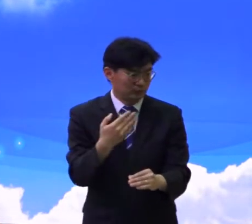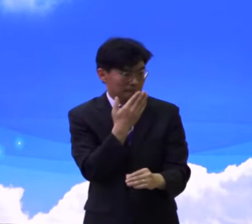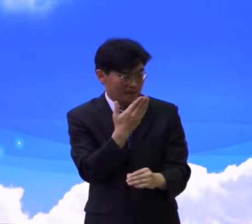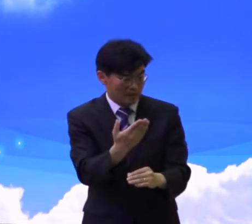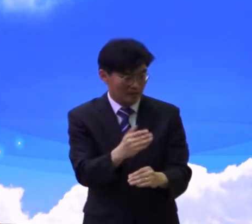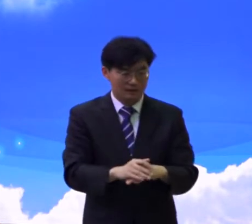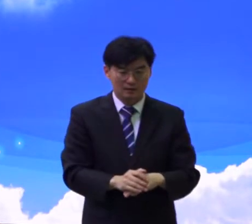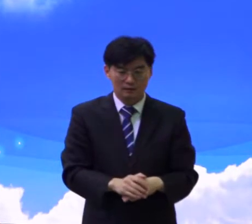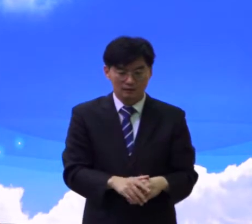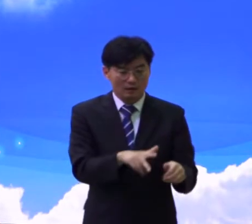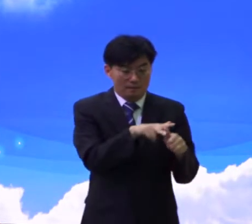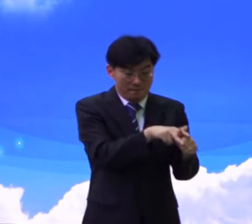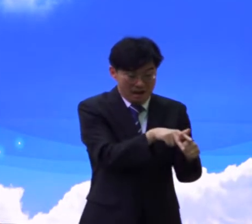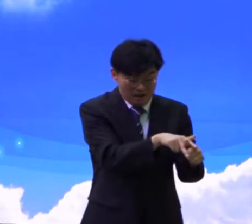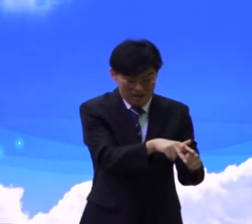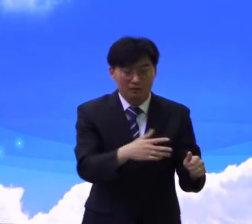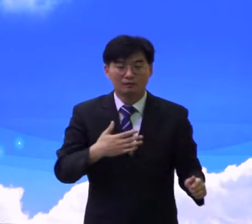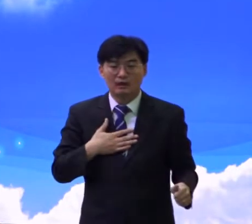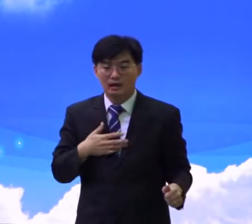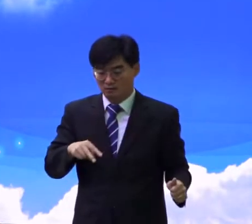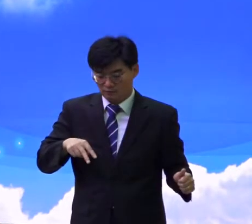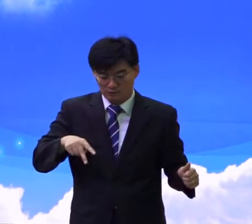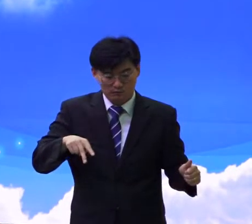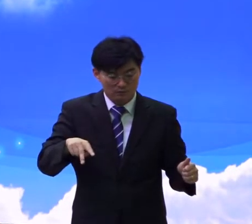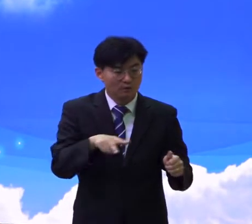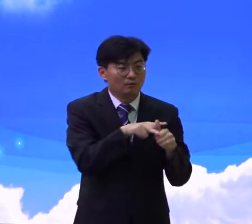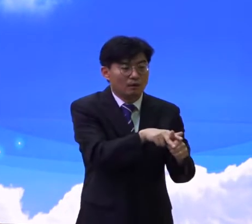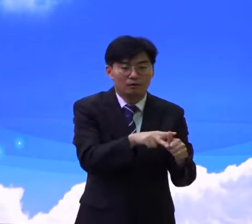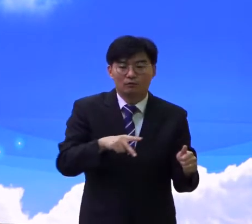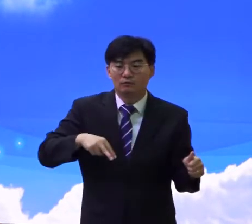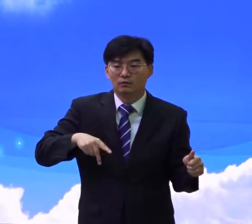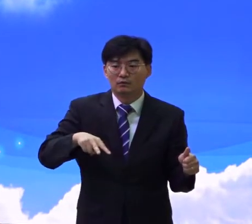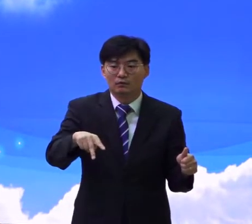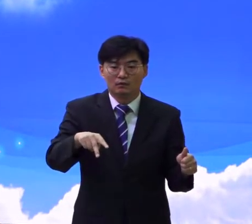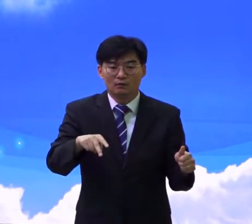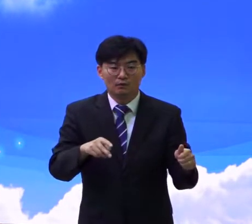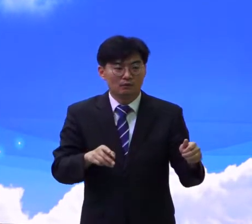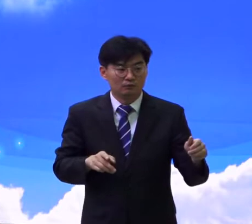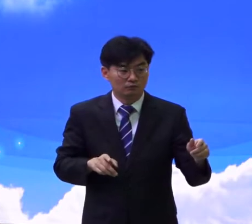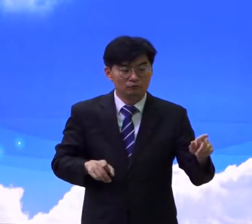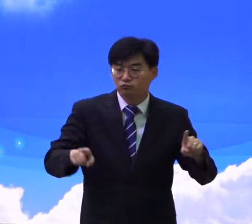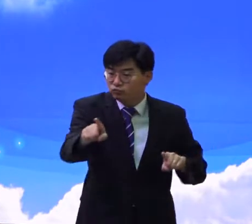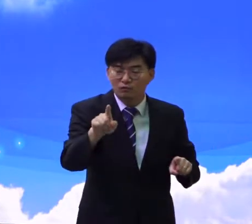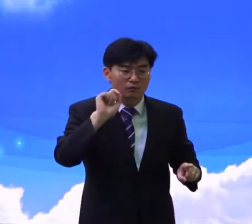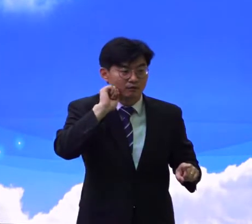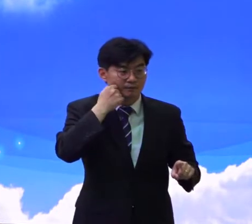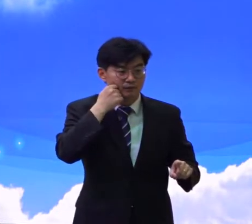일은 아무나 할 수 있는 일은 아닙니다. 굉장한 고도의 훈련이 또 필요한 것이죠.